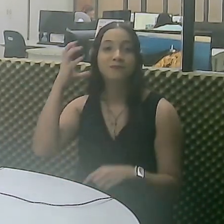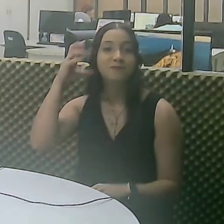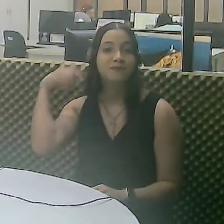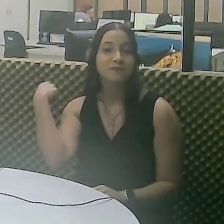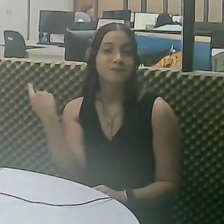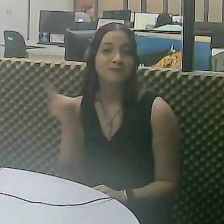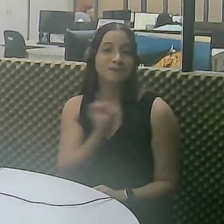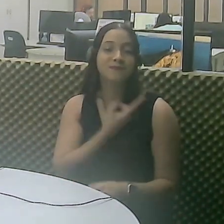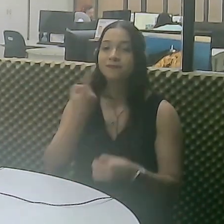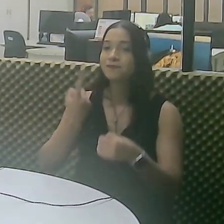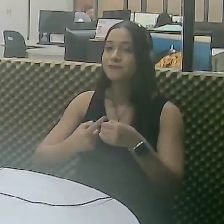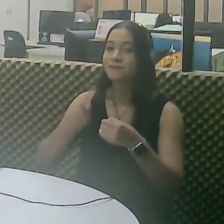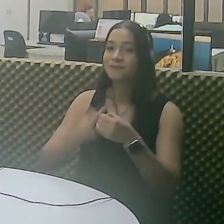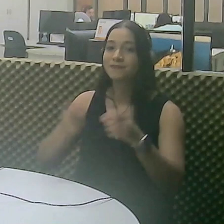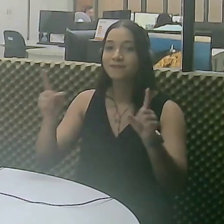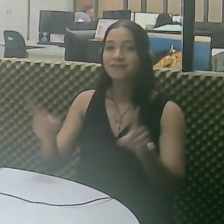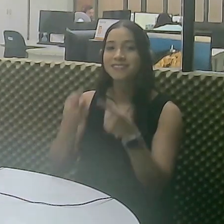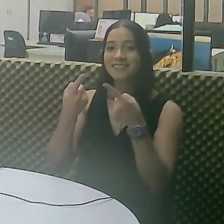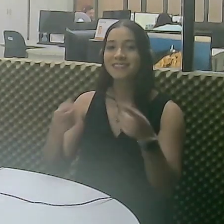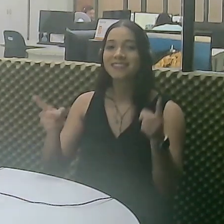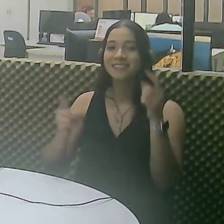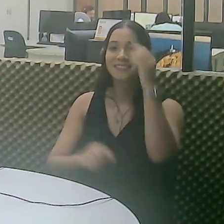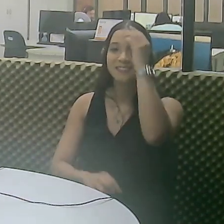Rádio Nossa Cidade.